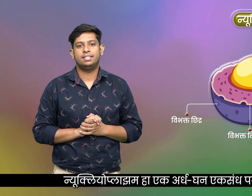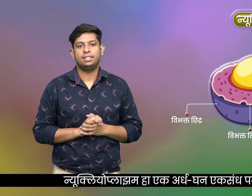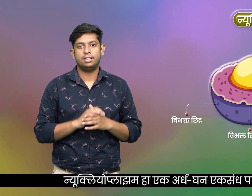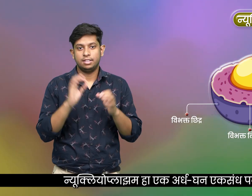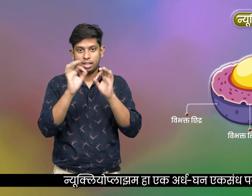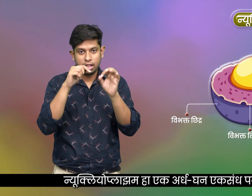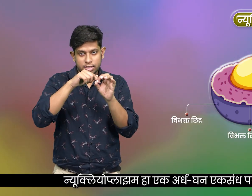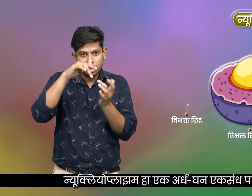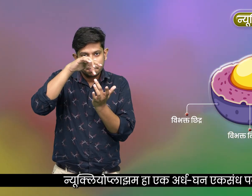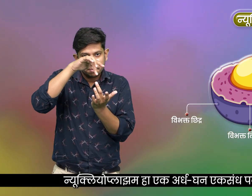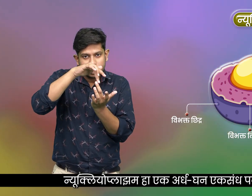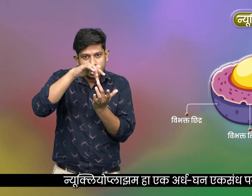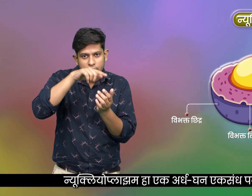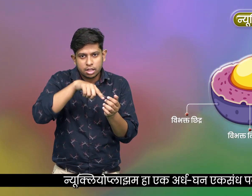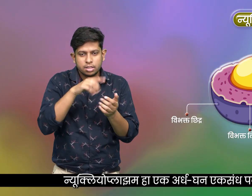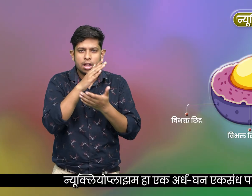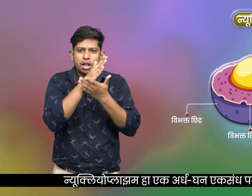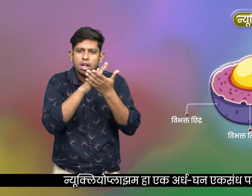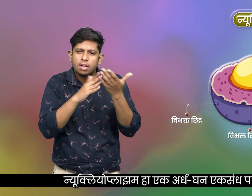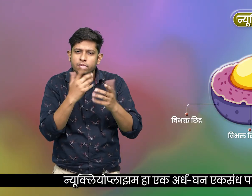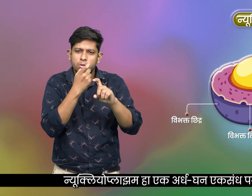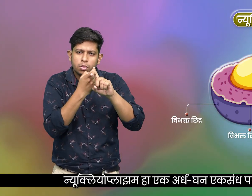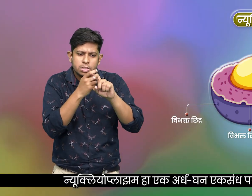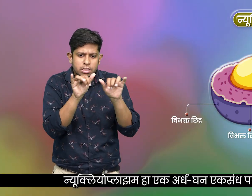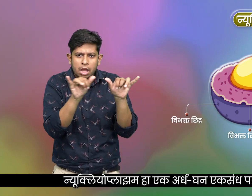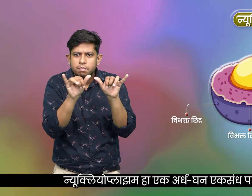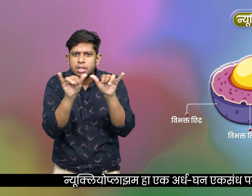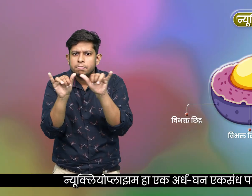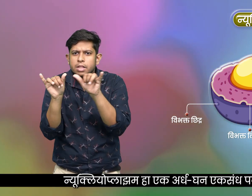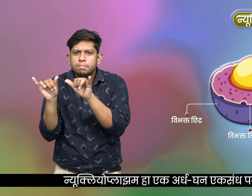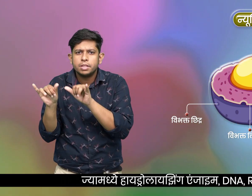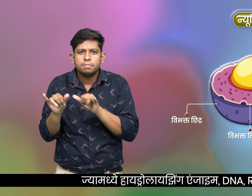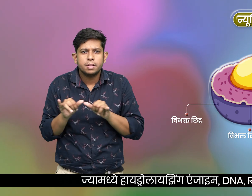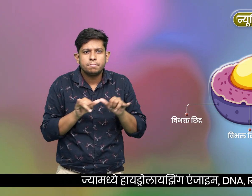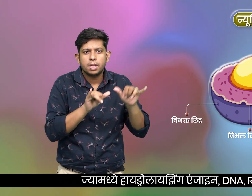न्यूक्लियोप्लाझम हा एक अर्धघन एकसंध पदार्थ आहे ज्यामध्ये